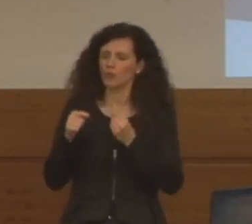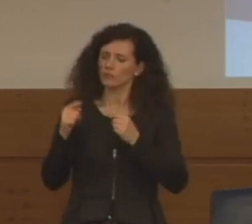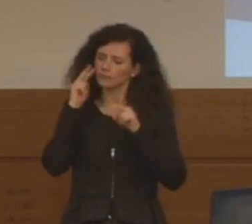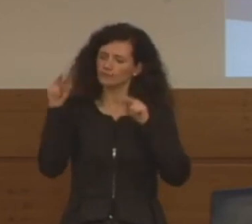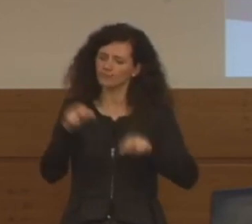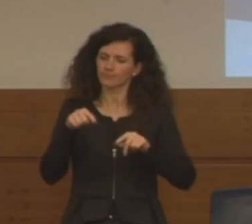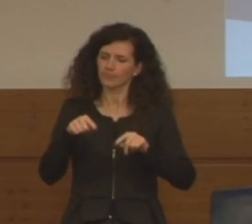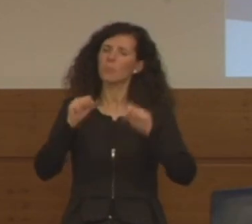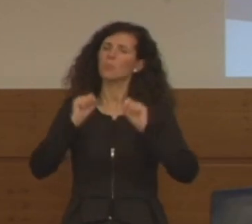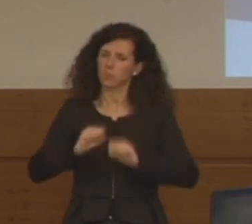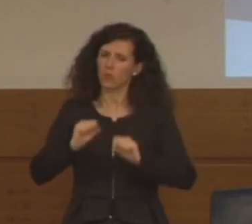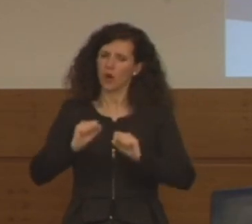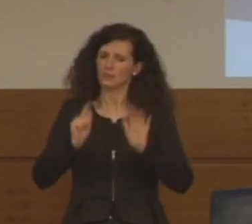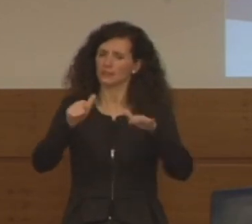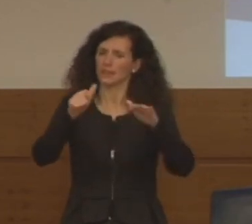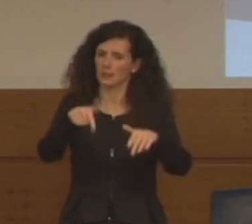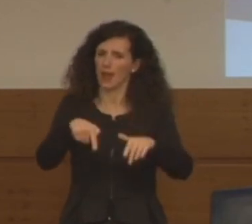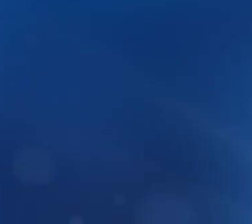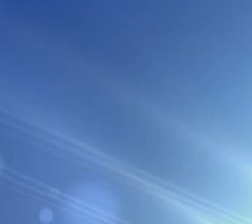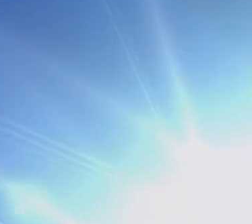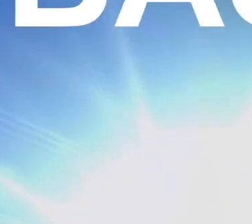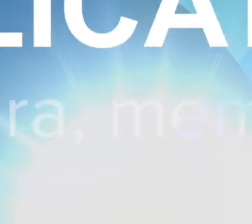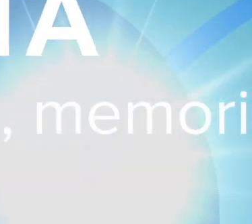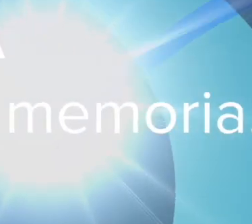trovare spazio nelle prossime settimane